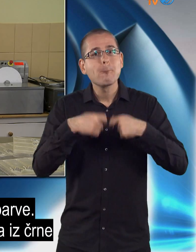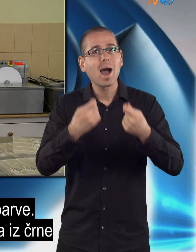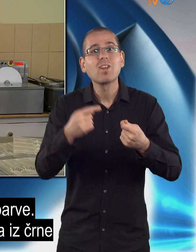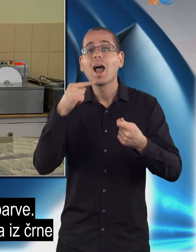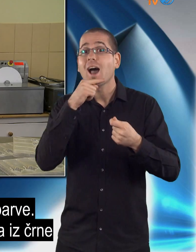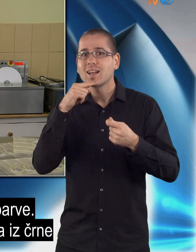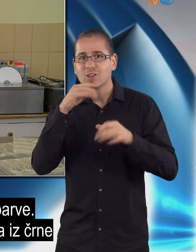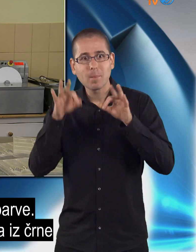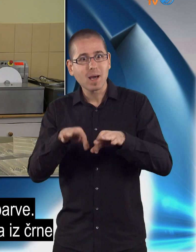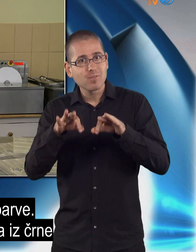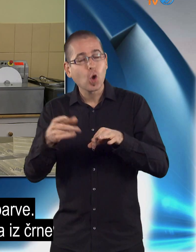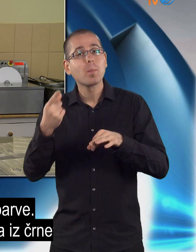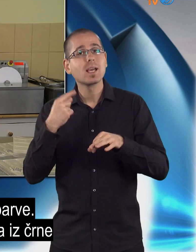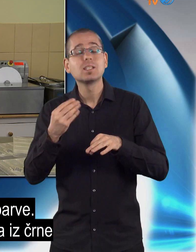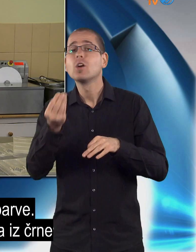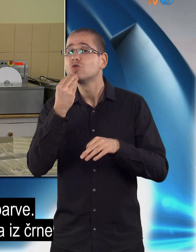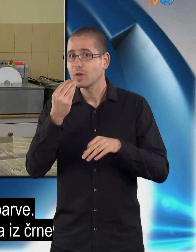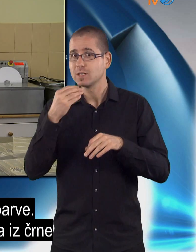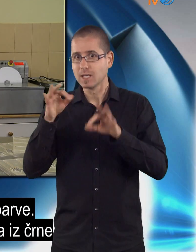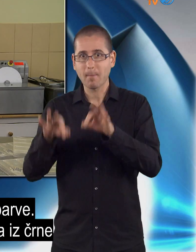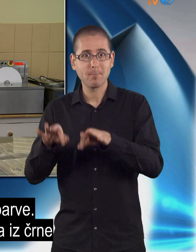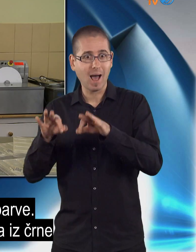rdečim barvilom, ki je živilske barve.